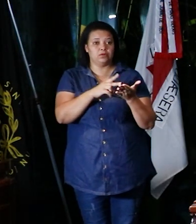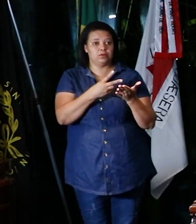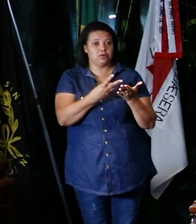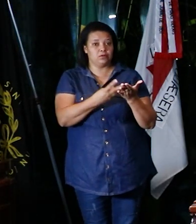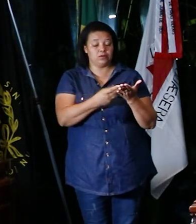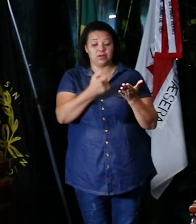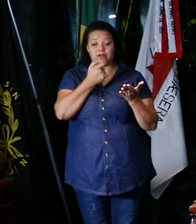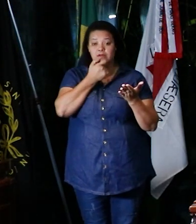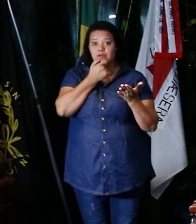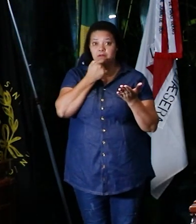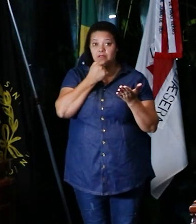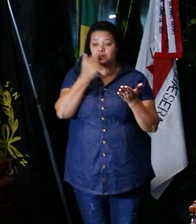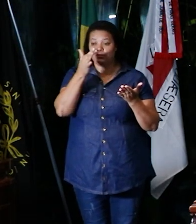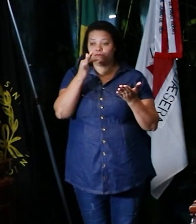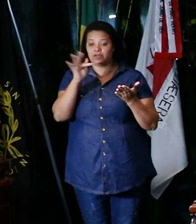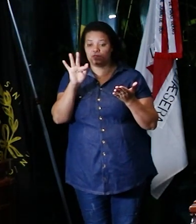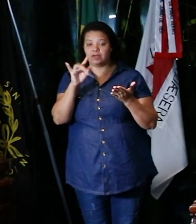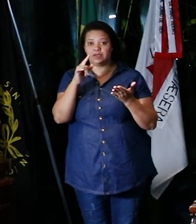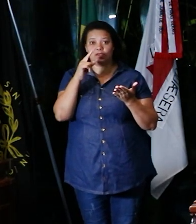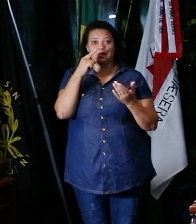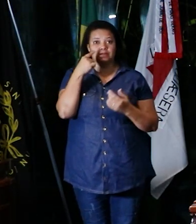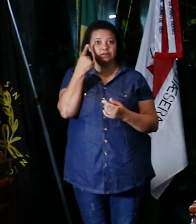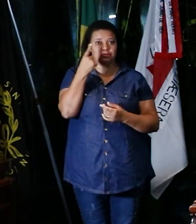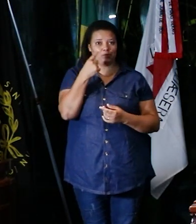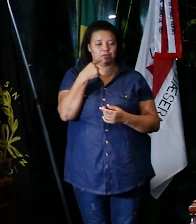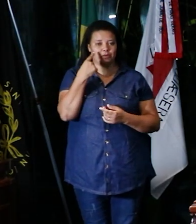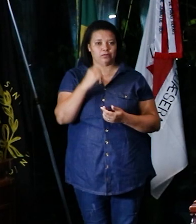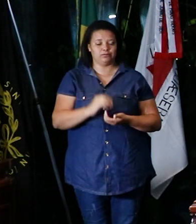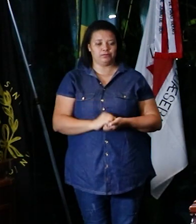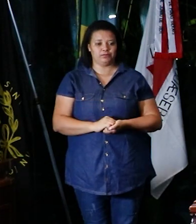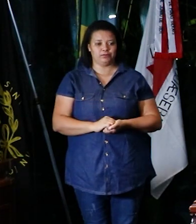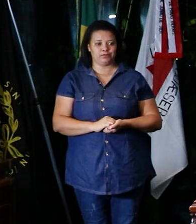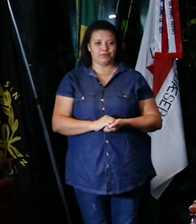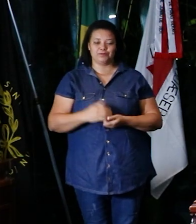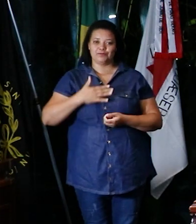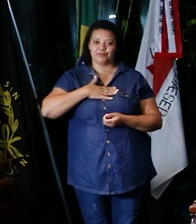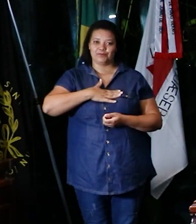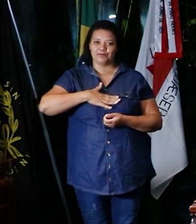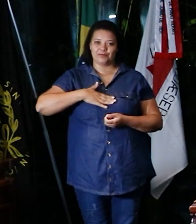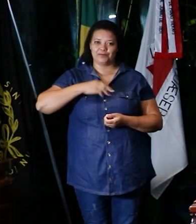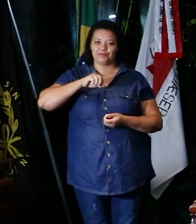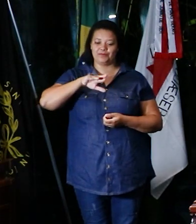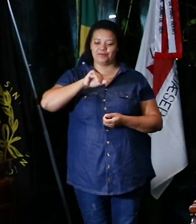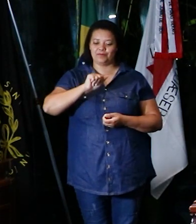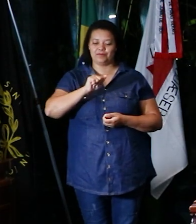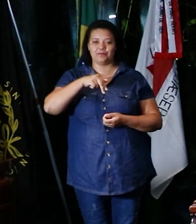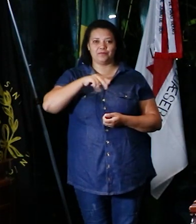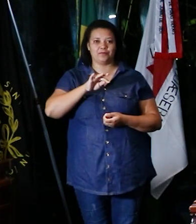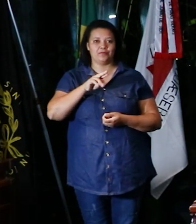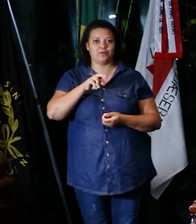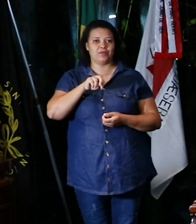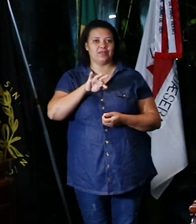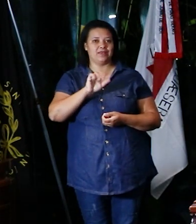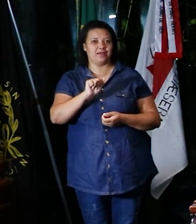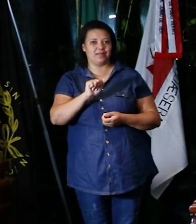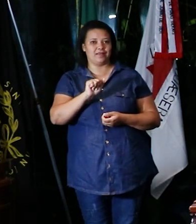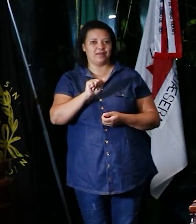do inglês, francês e espanhol. Essa é a nossa querida Maria Antonieta Antunes